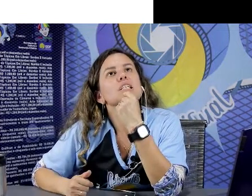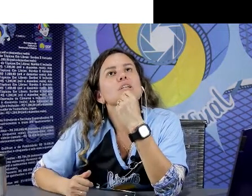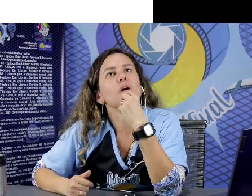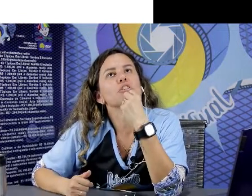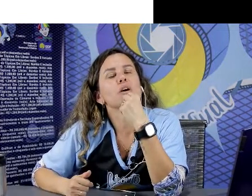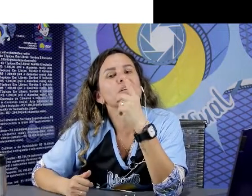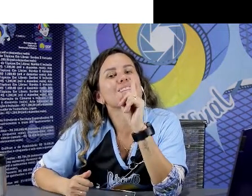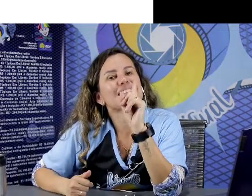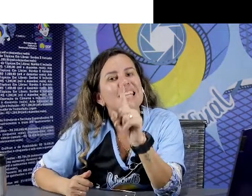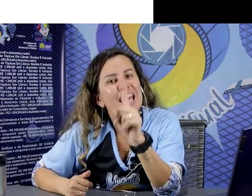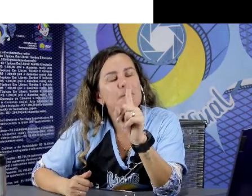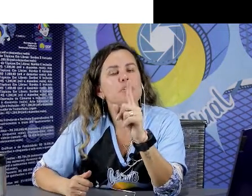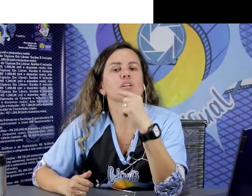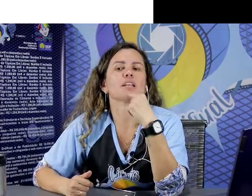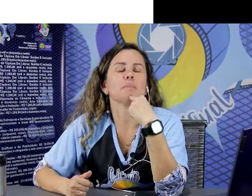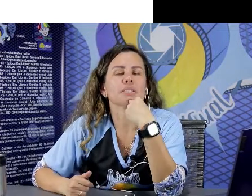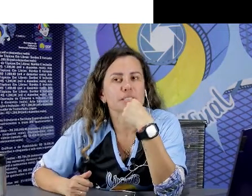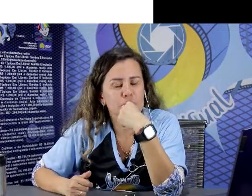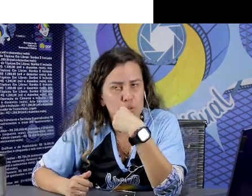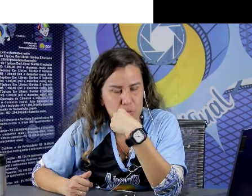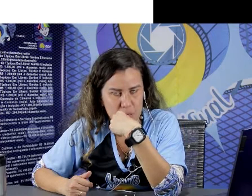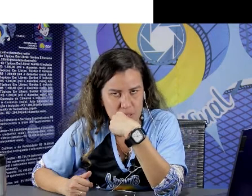Eu acho que é o intérprete que está aparecendo muito mais.